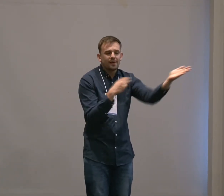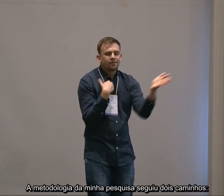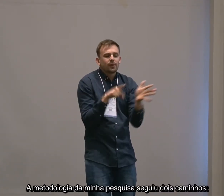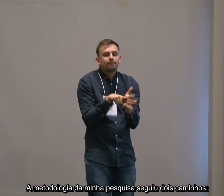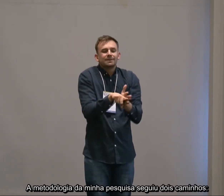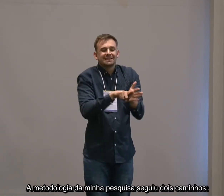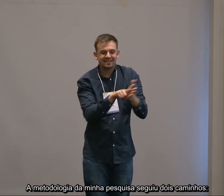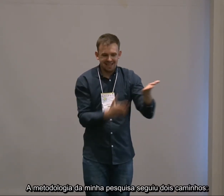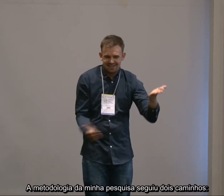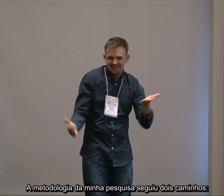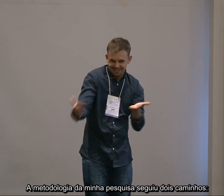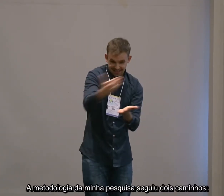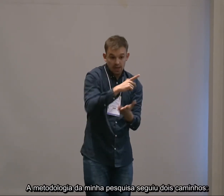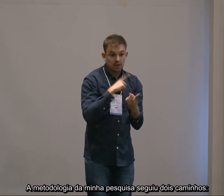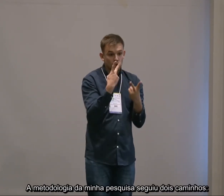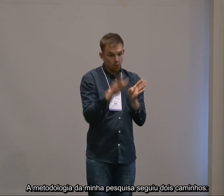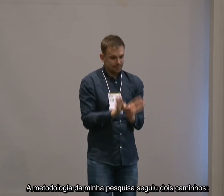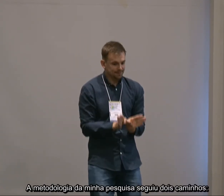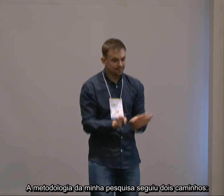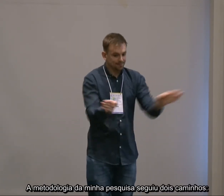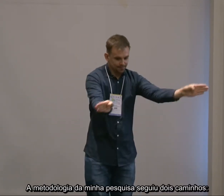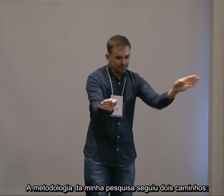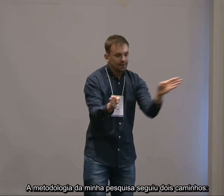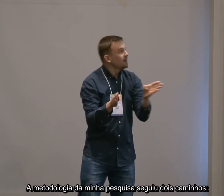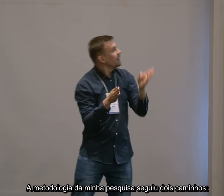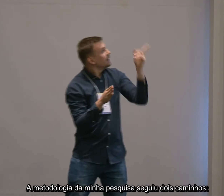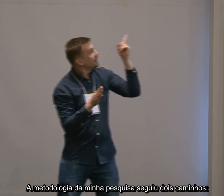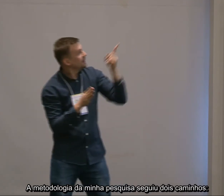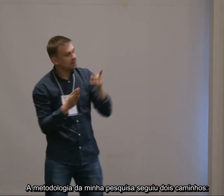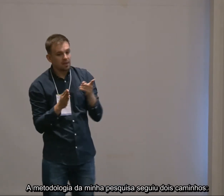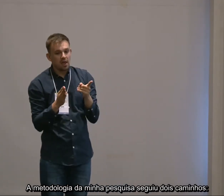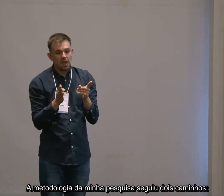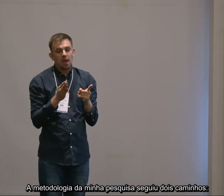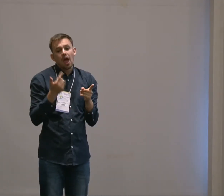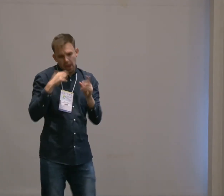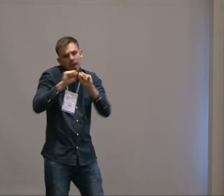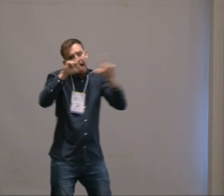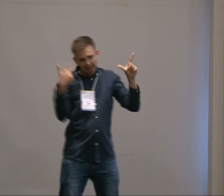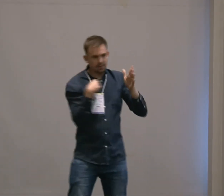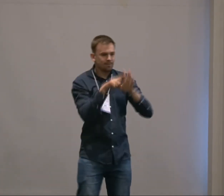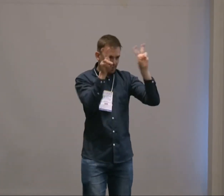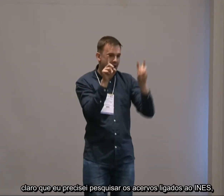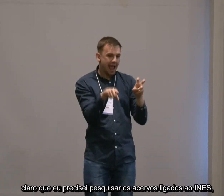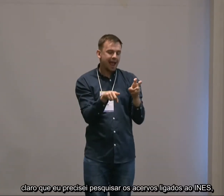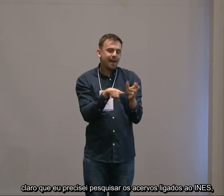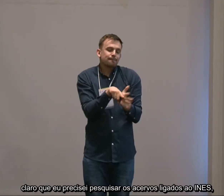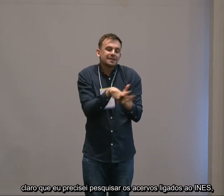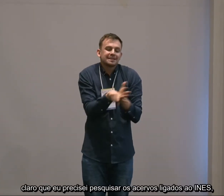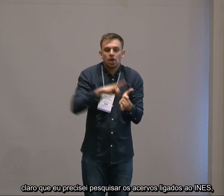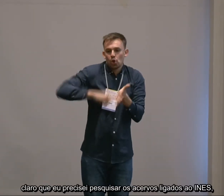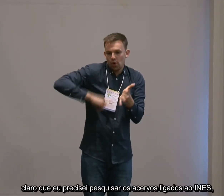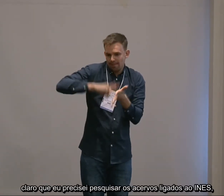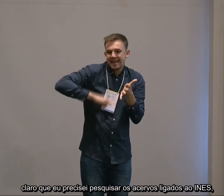a metodologia da minha pesquisa do meu levantamento seguiu dois caminhos claro que eu precisei